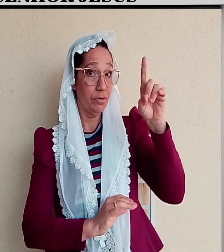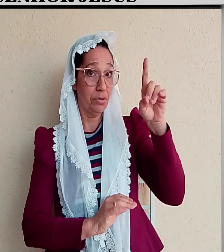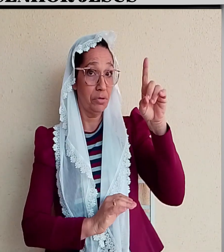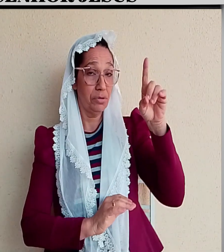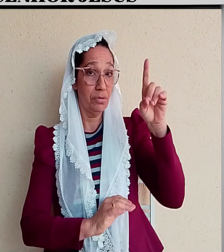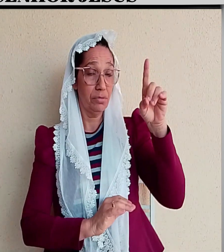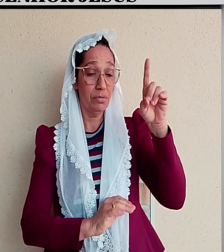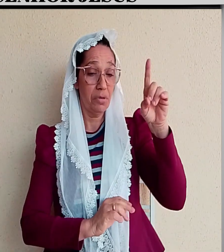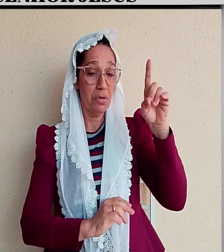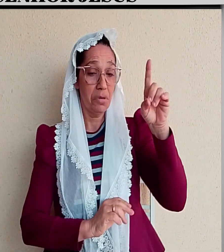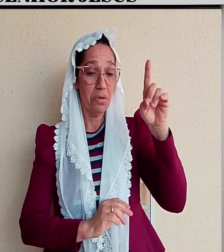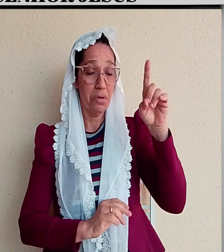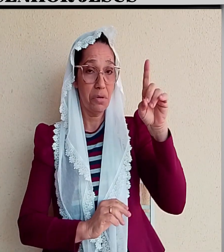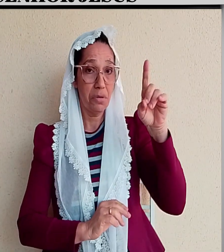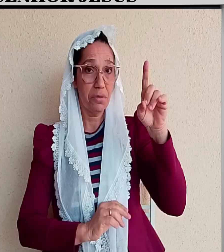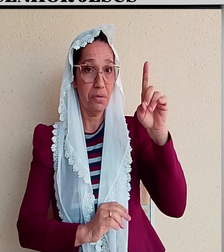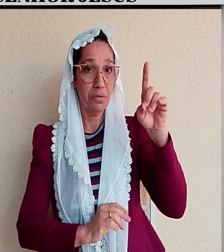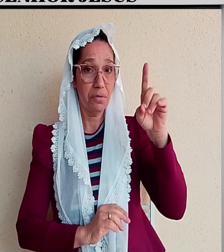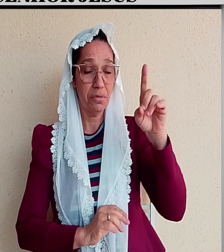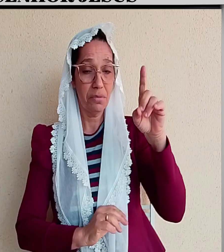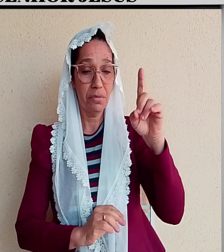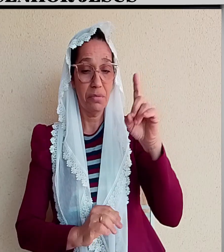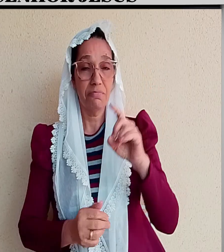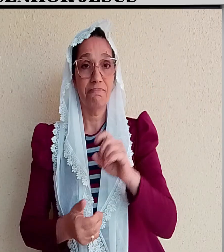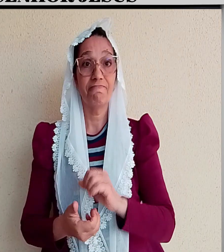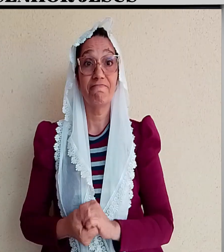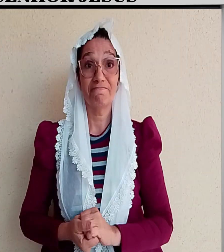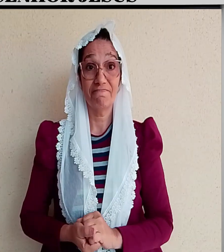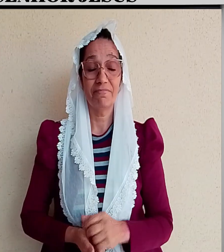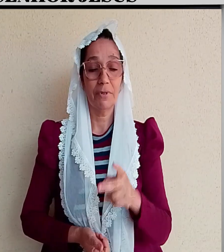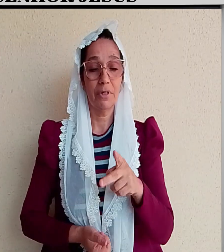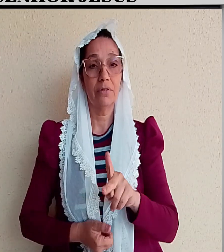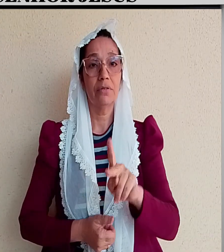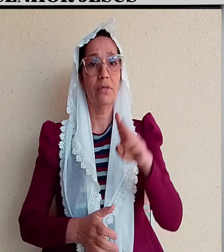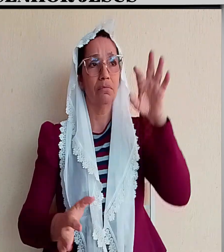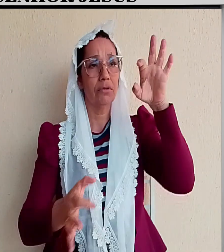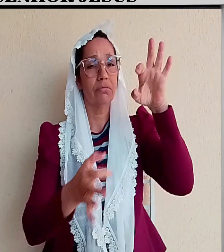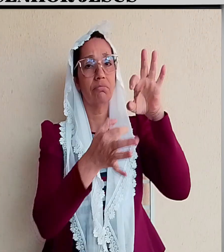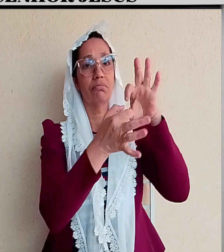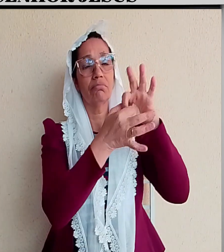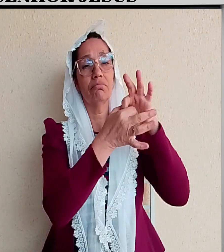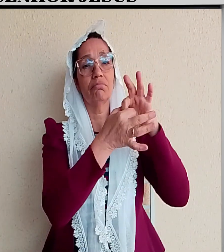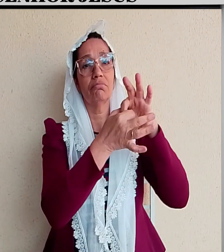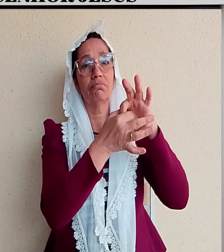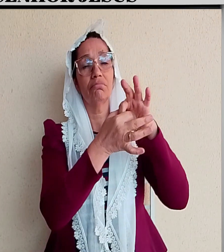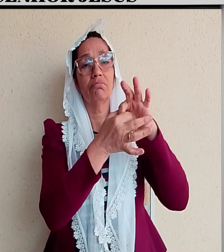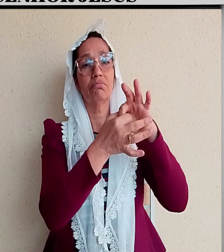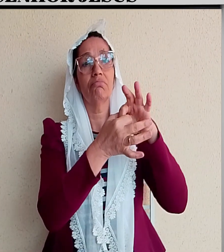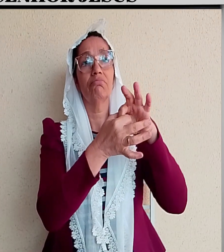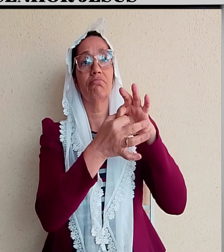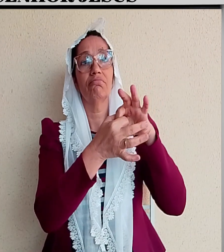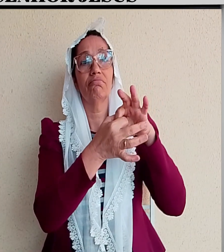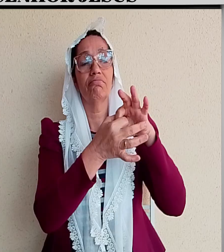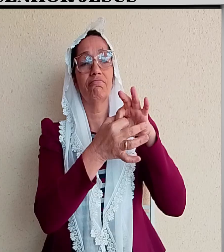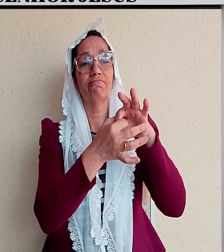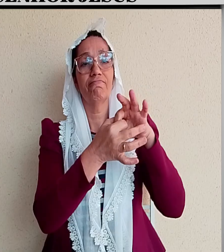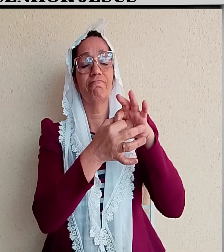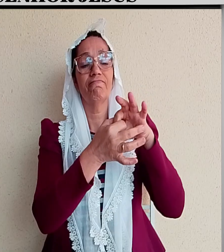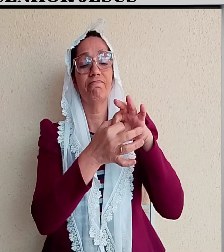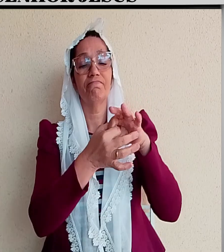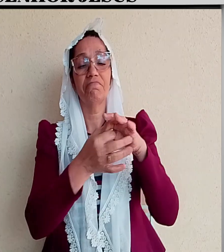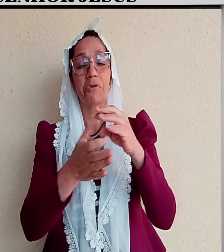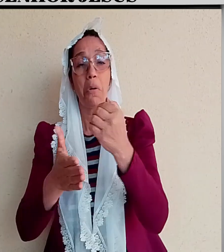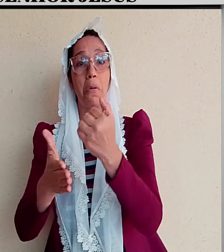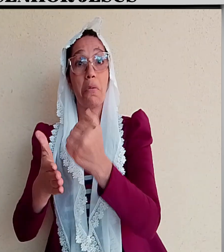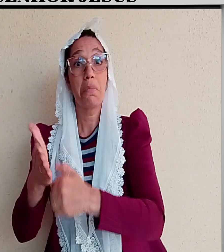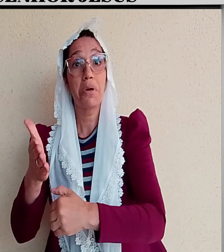joelho, com o coração dobrado também, a nossa alma, um sentimento de humilhação tal que possamos esquecer